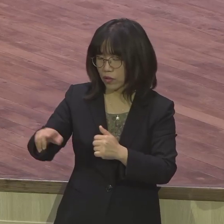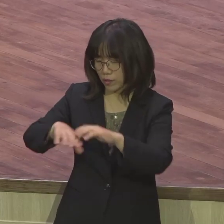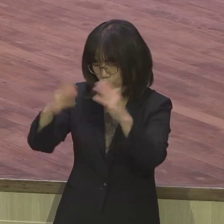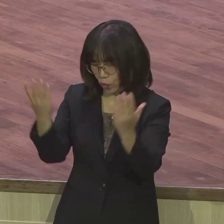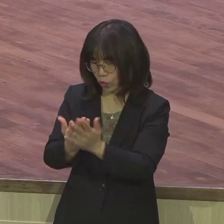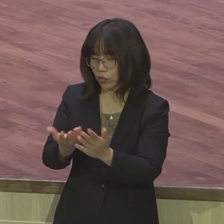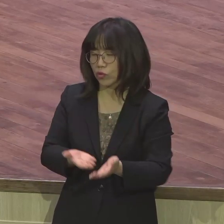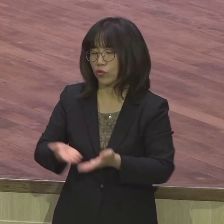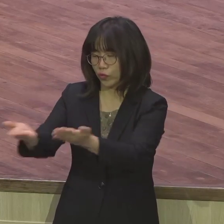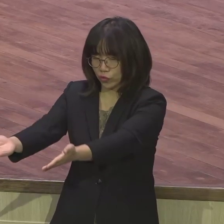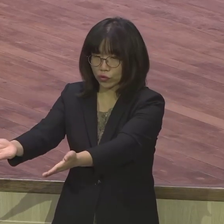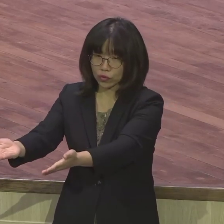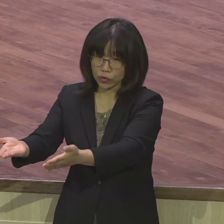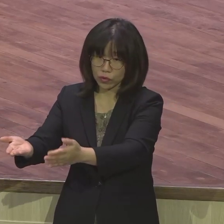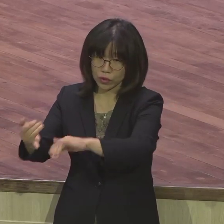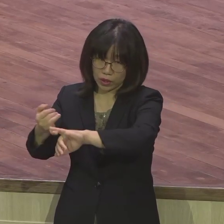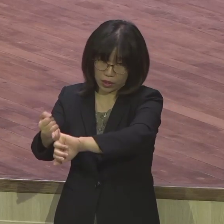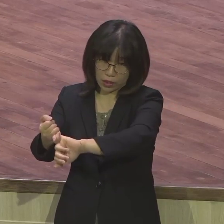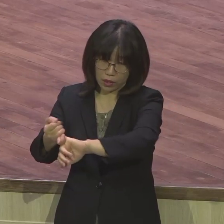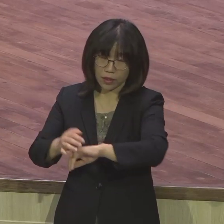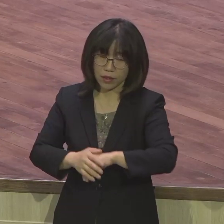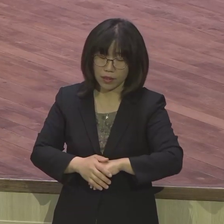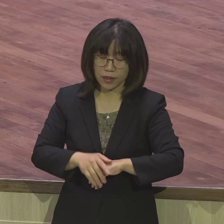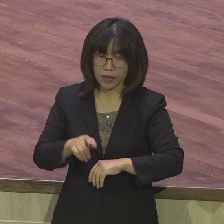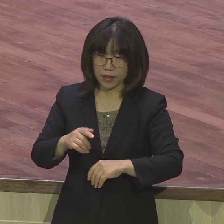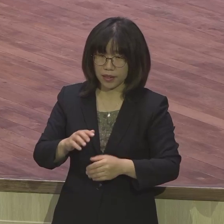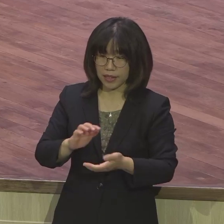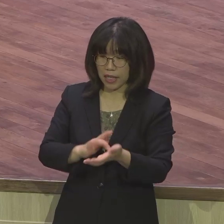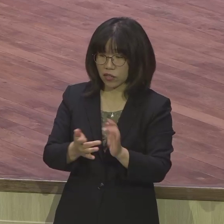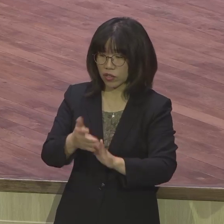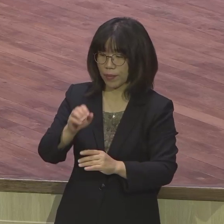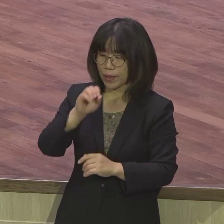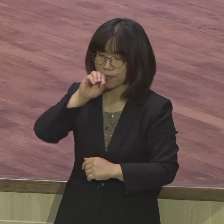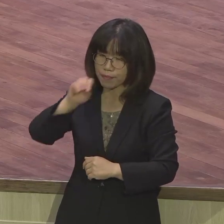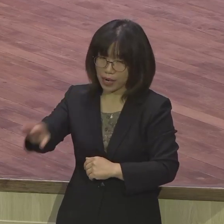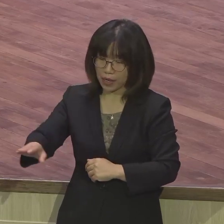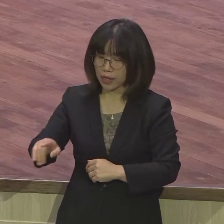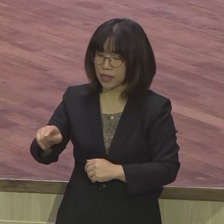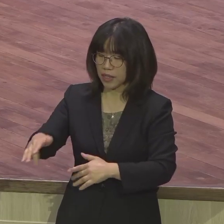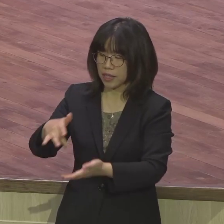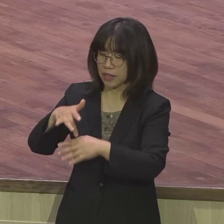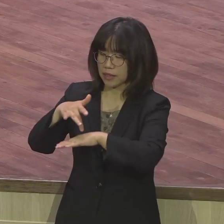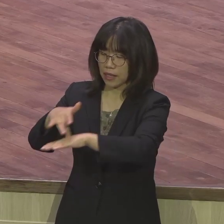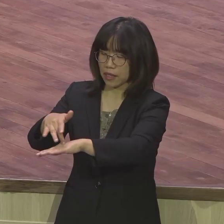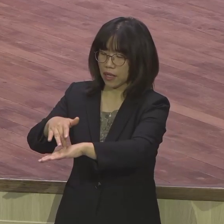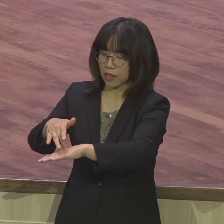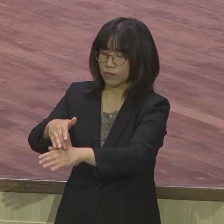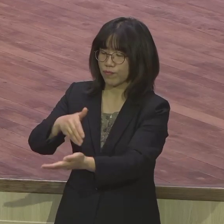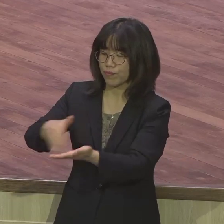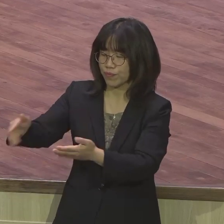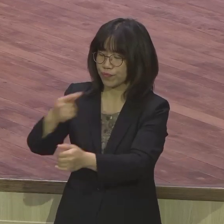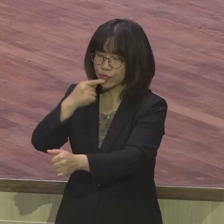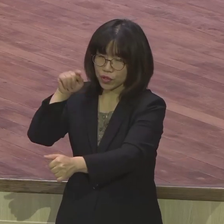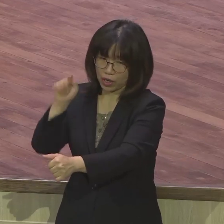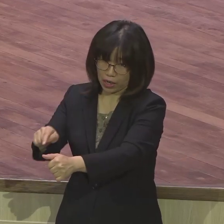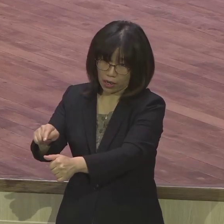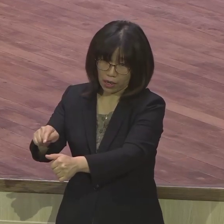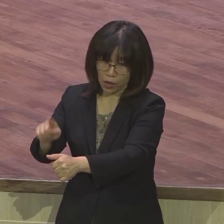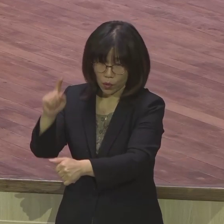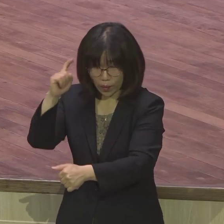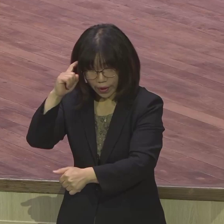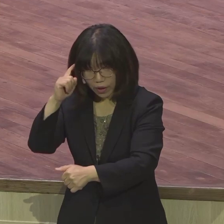주겠다. 이때 예수님이 뭐라고 말씀하십니까? 예수께서 말씀하실 때 사단아 물러가라